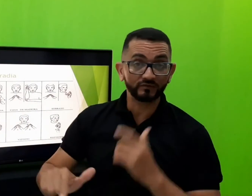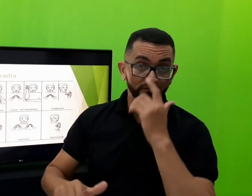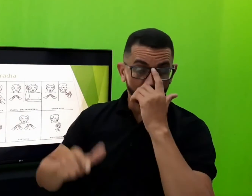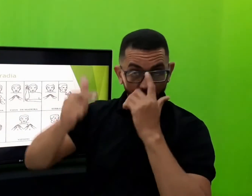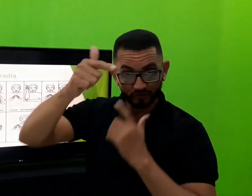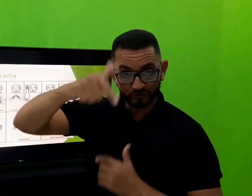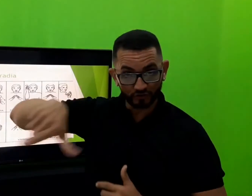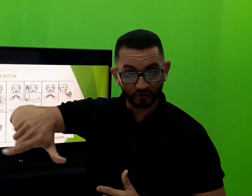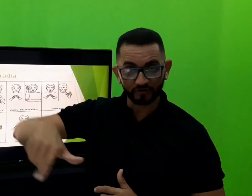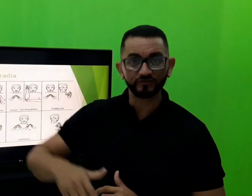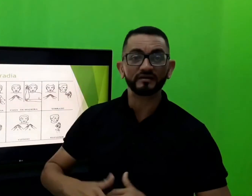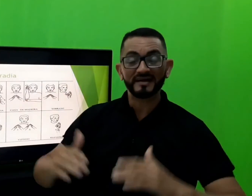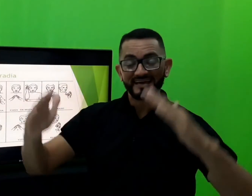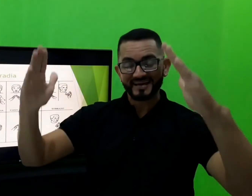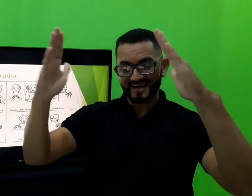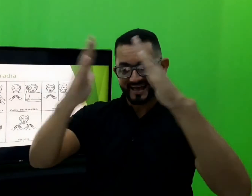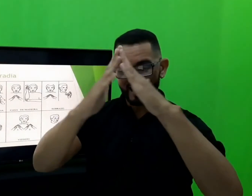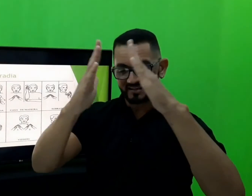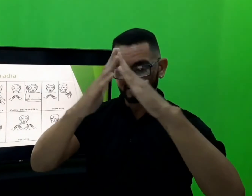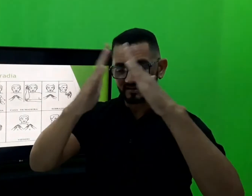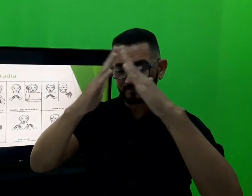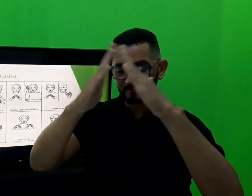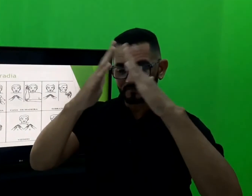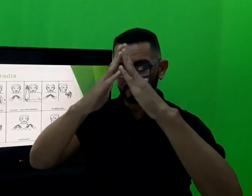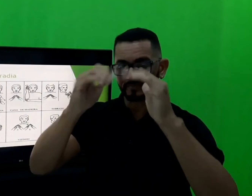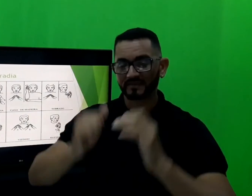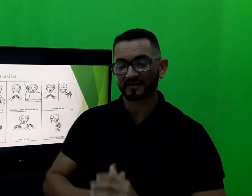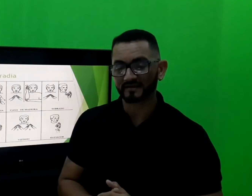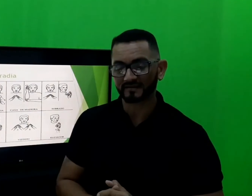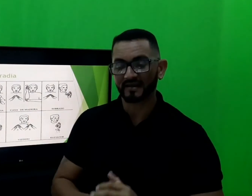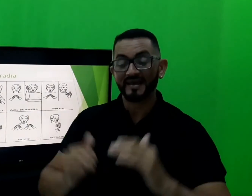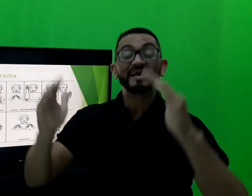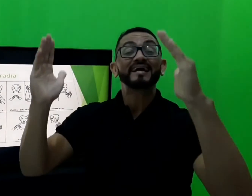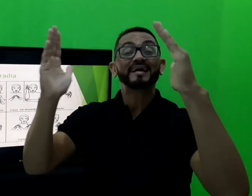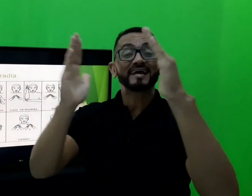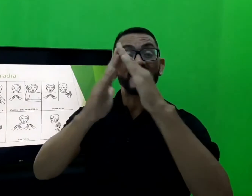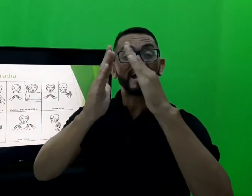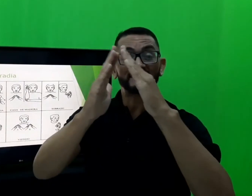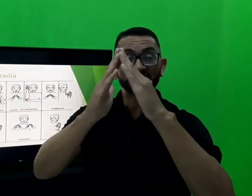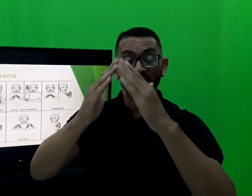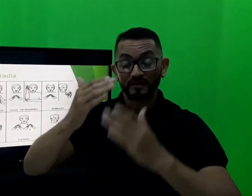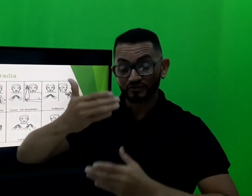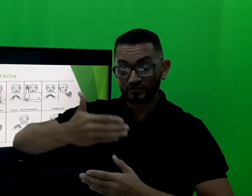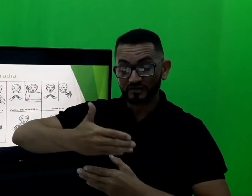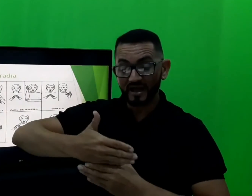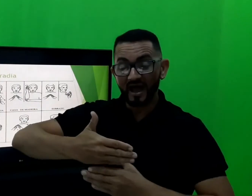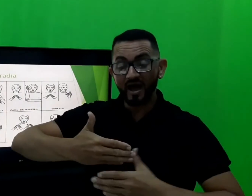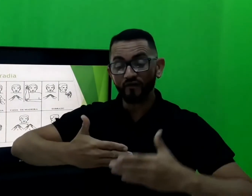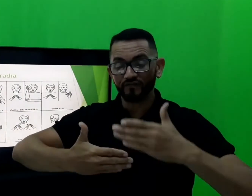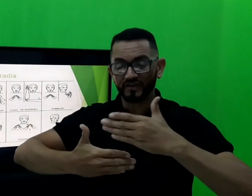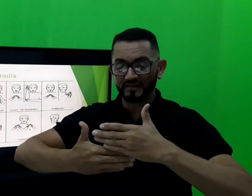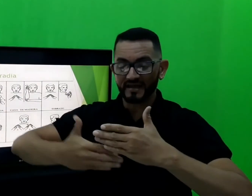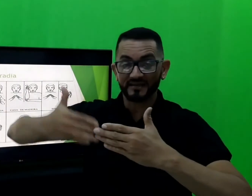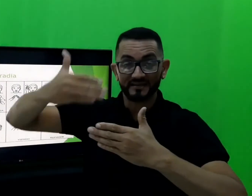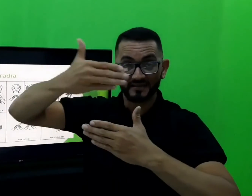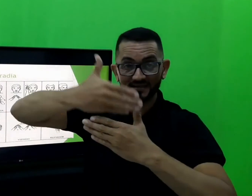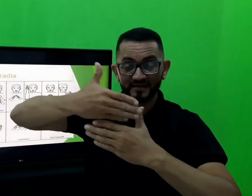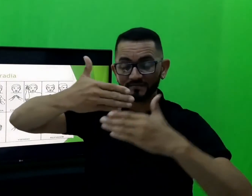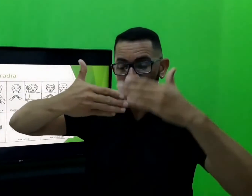recapitulando. De novo. Casa. Casa de alvenaria,